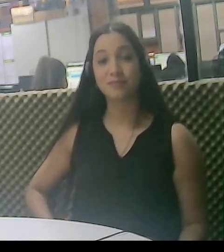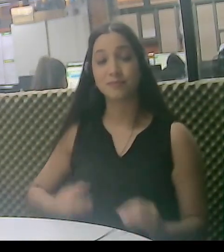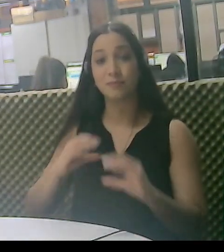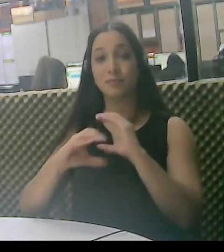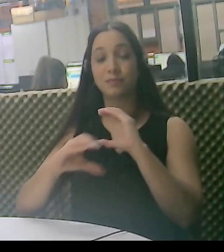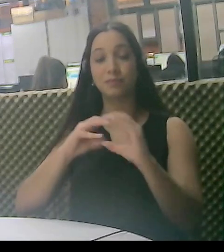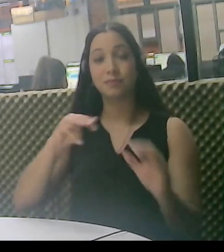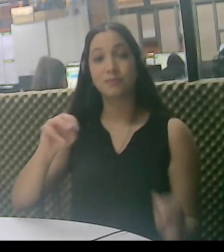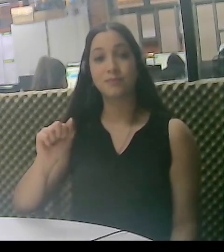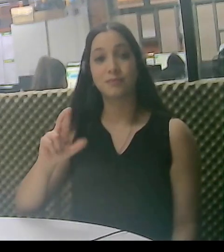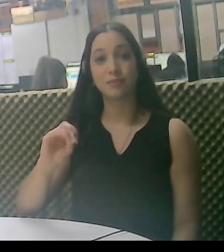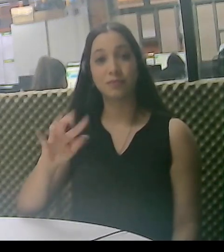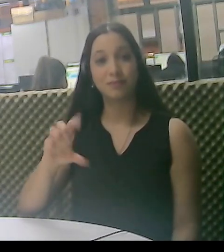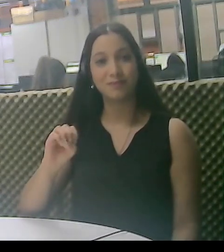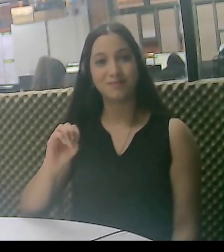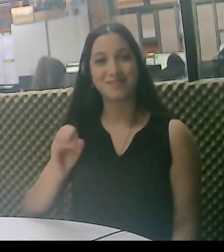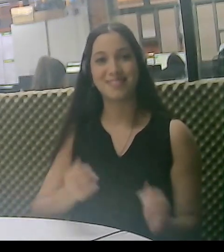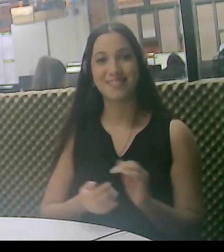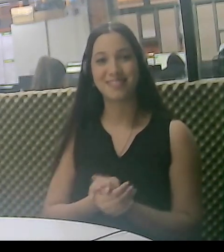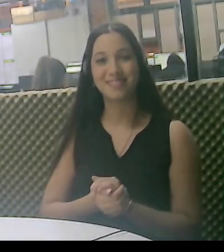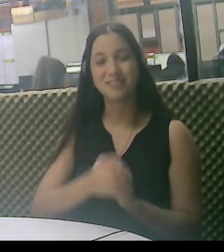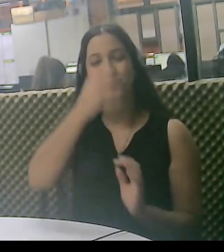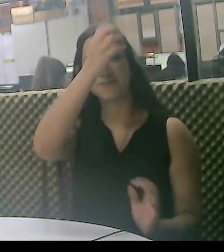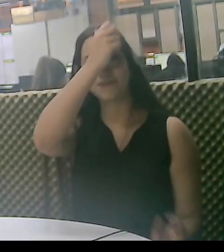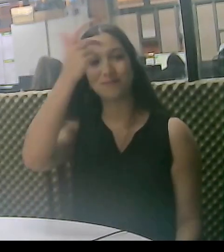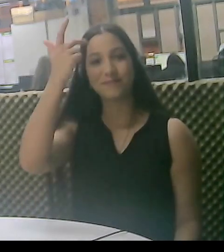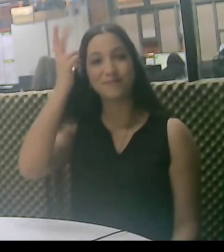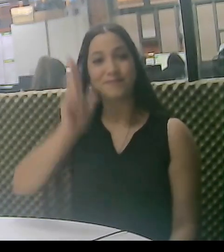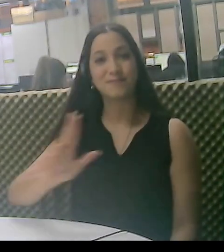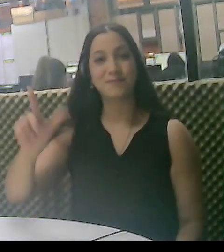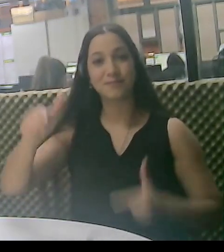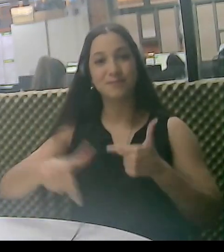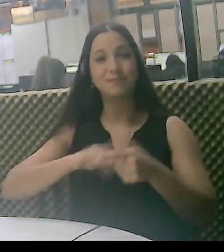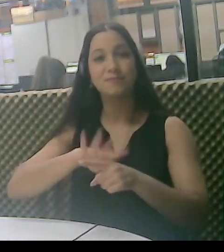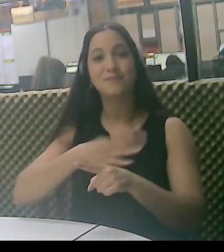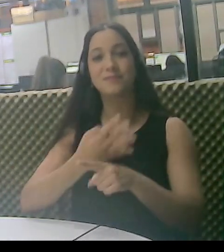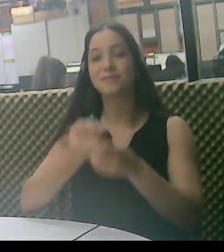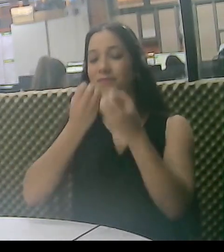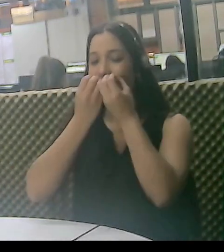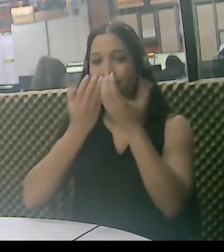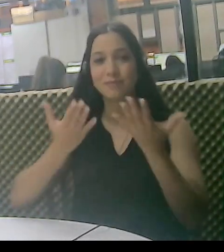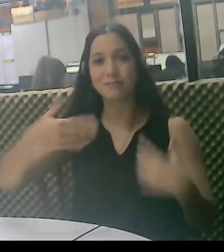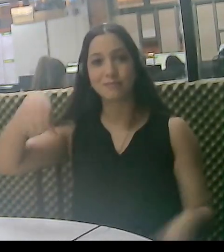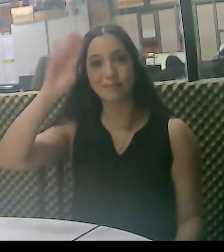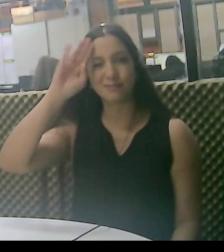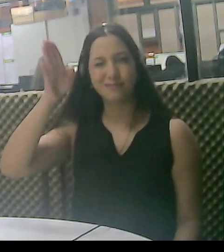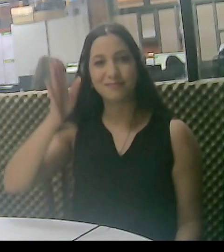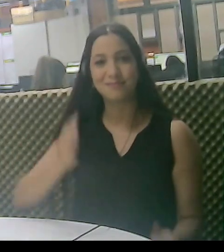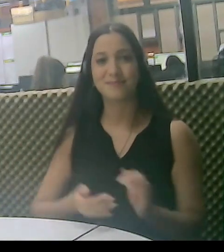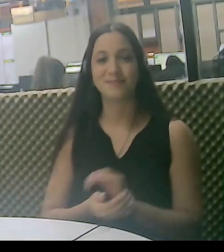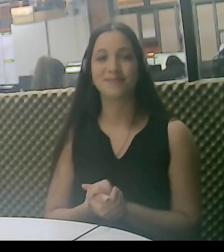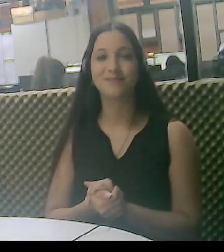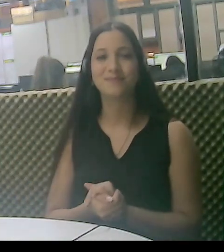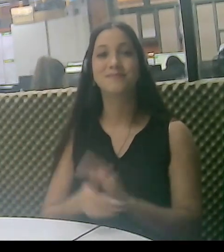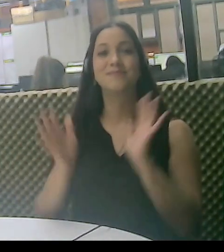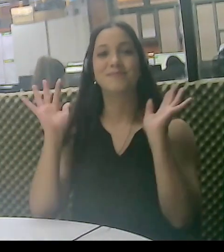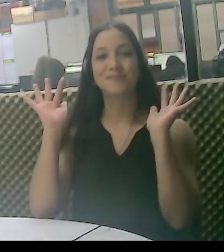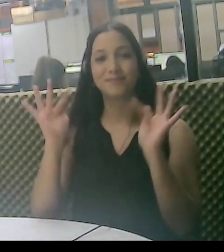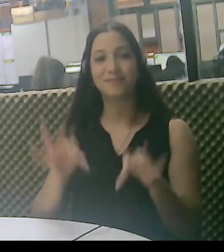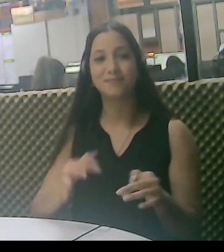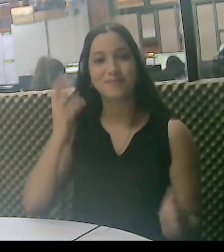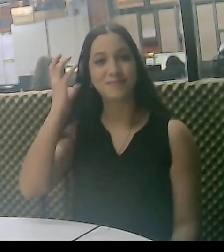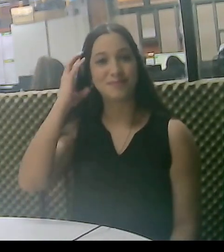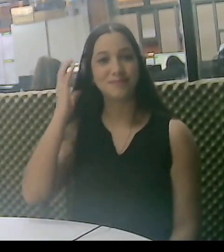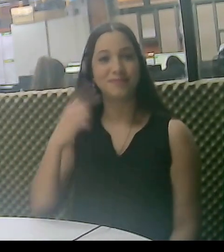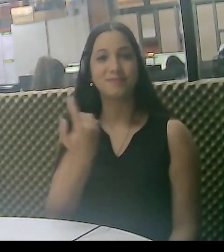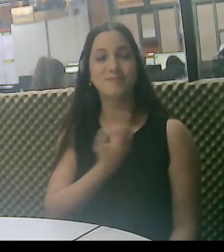e Comunicação, Marco Túlio de Castro Kalima. Prefeitura de Uberlândia. Fazer mais, fazer bem. Fica por aqui